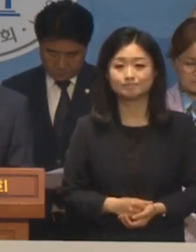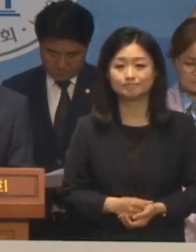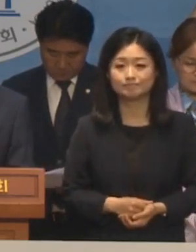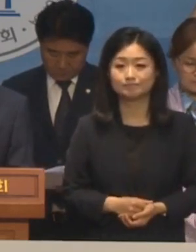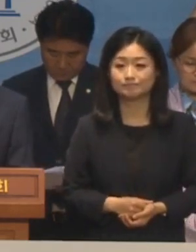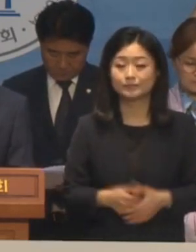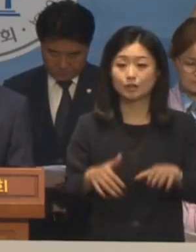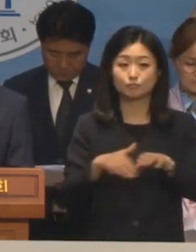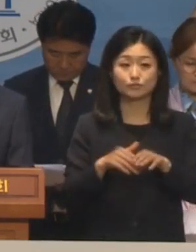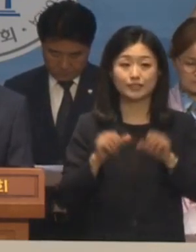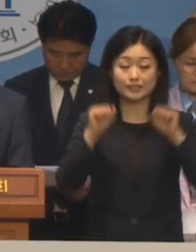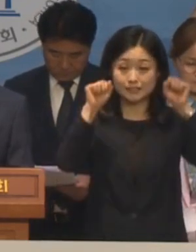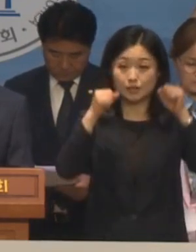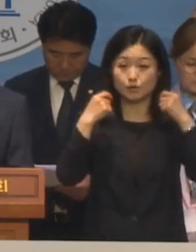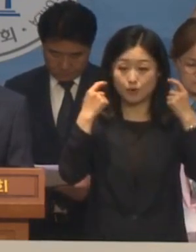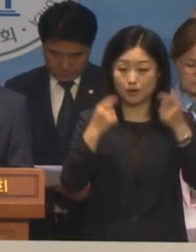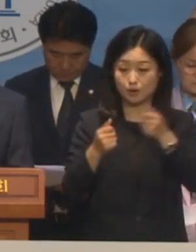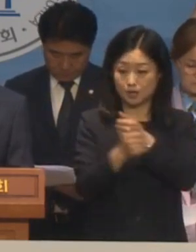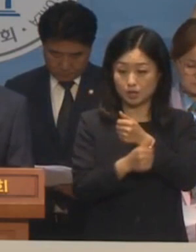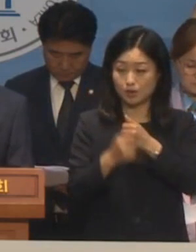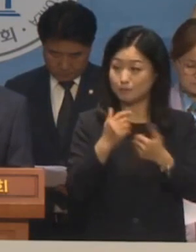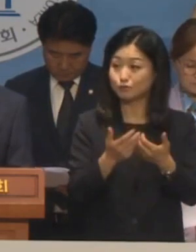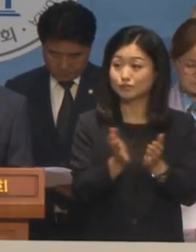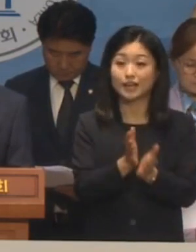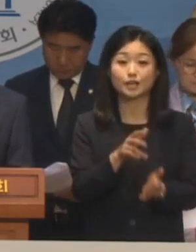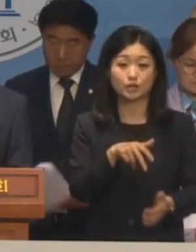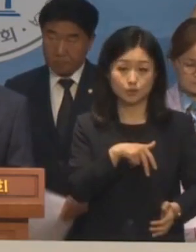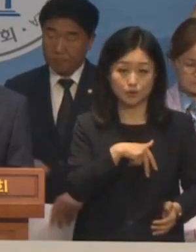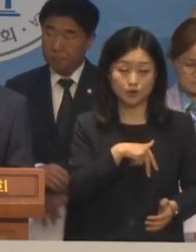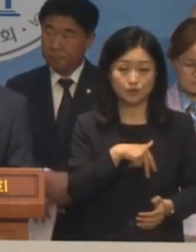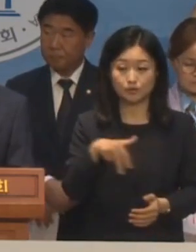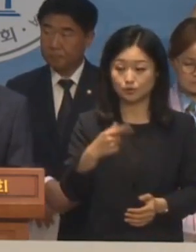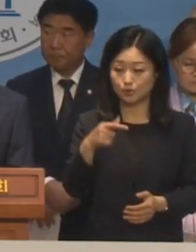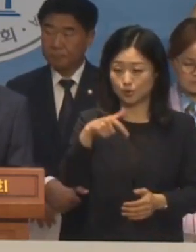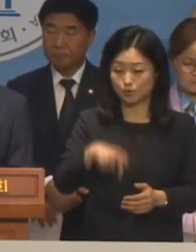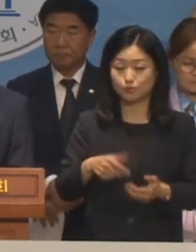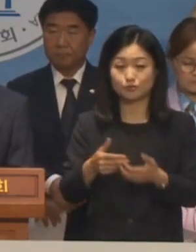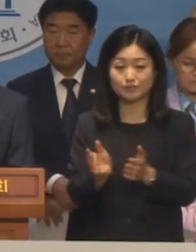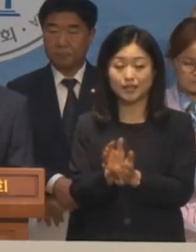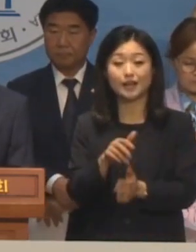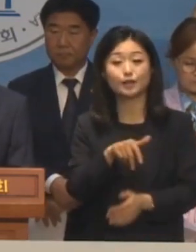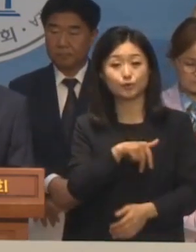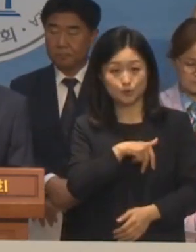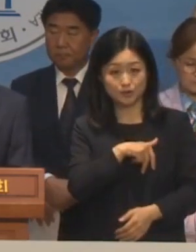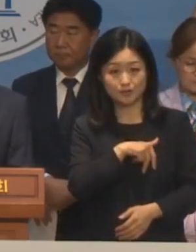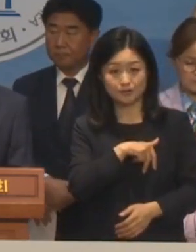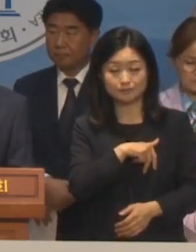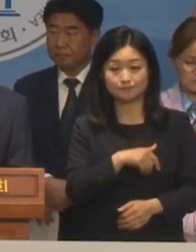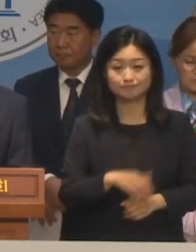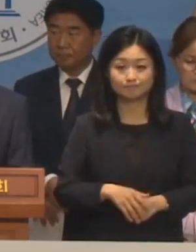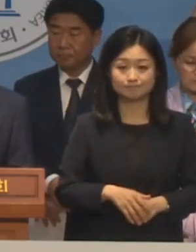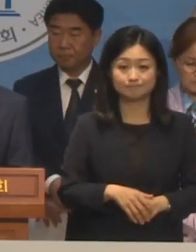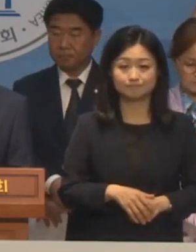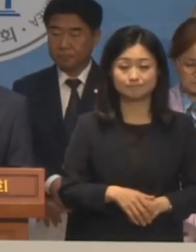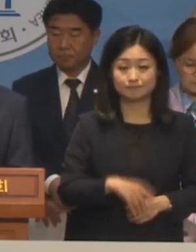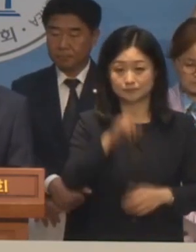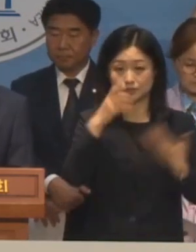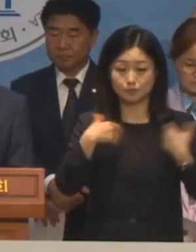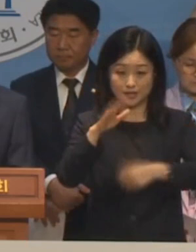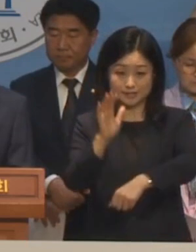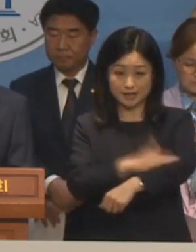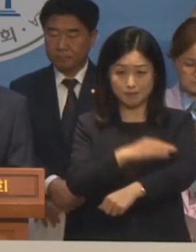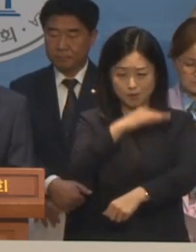우리 문화체육관광위원회 민주당 위원들과 조국혁신당 위원들이 바로 잡겠습니다.